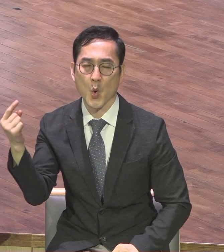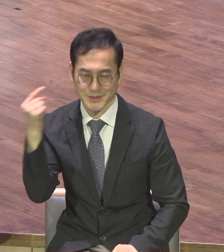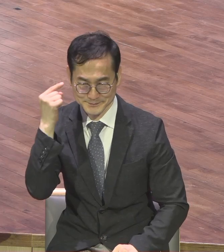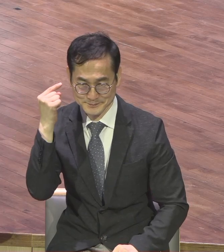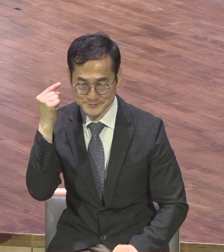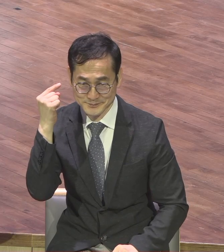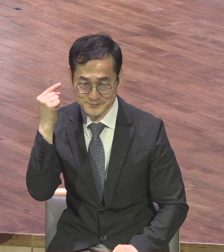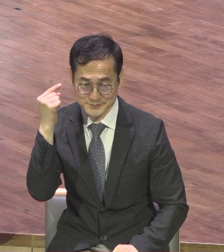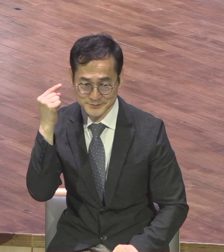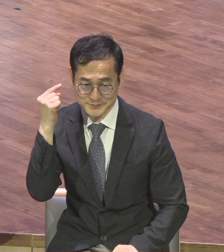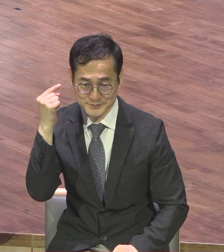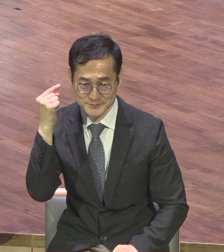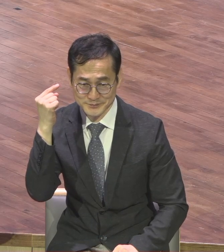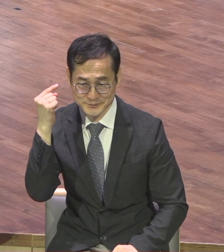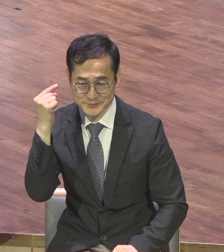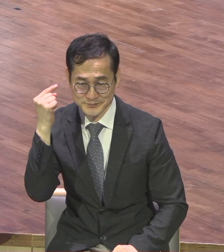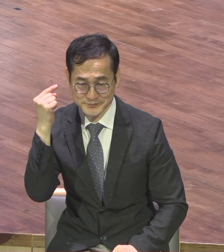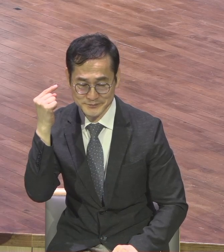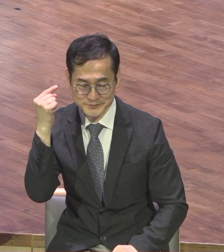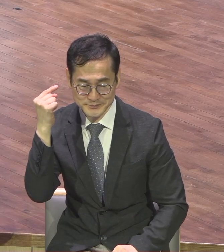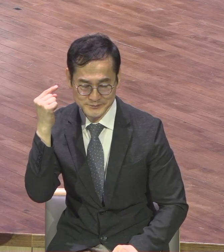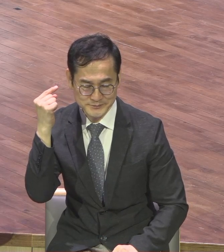있습니다. 복음.